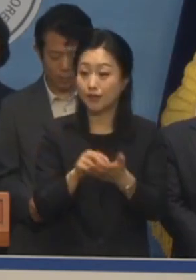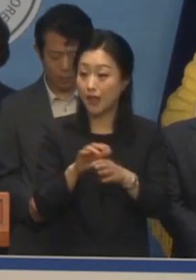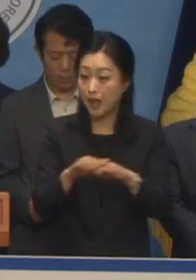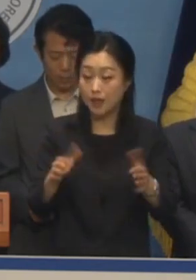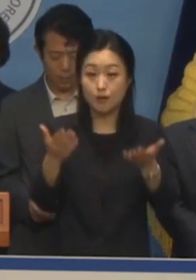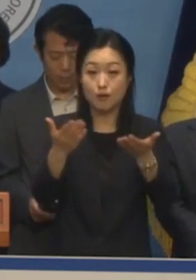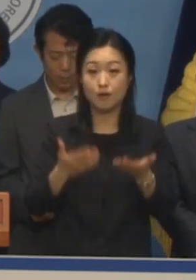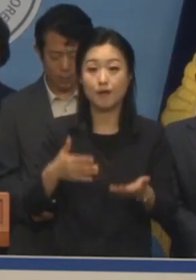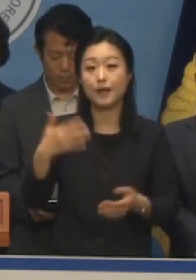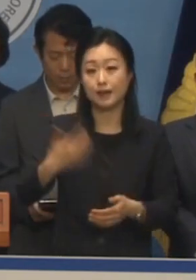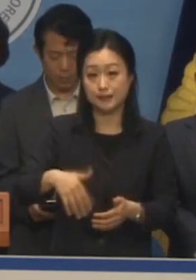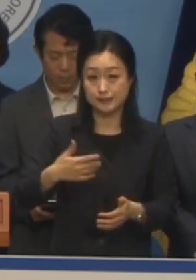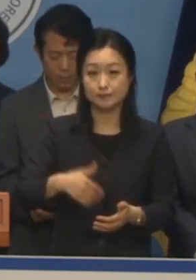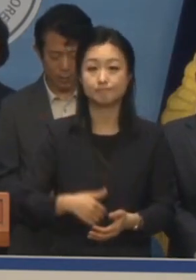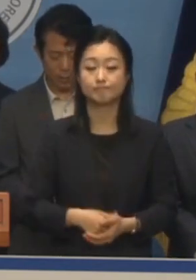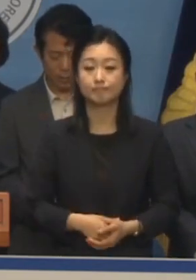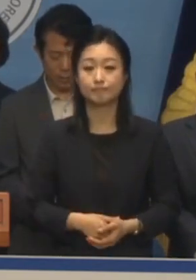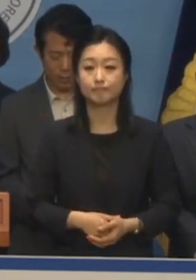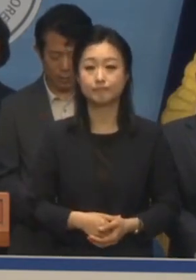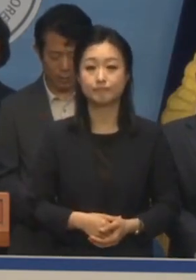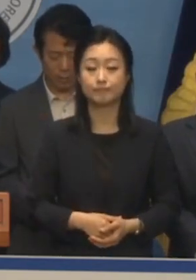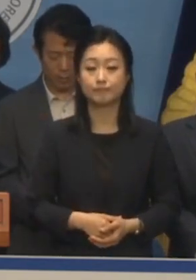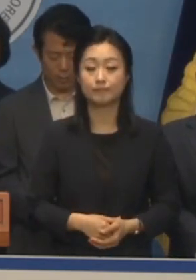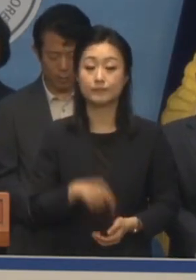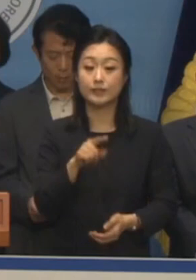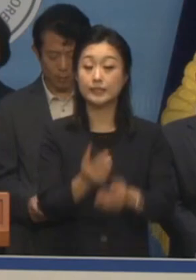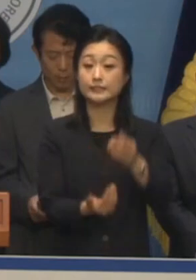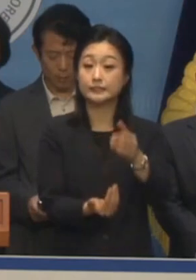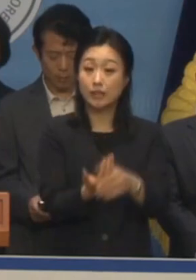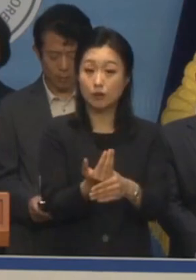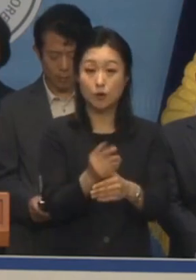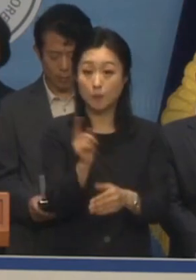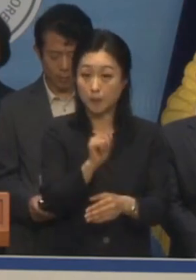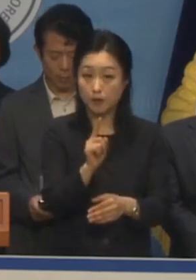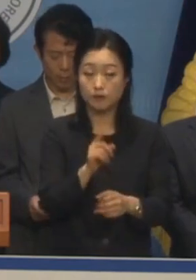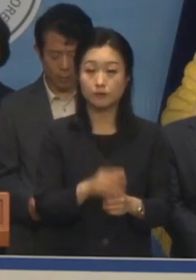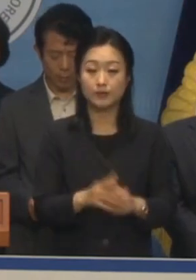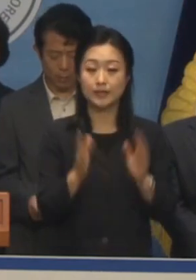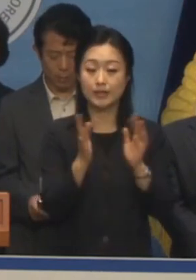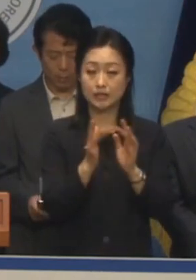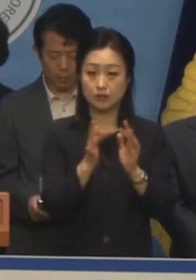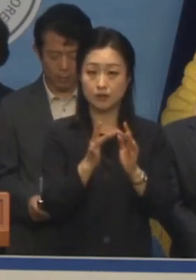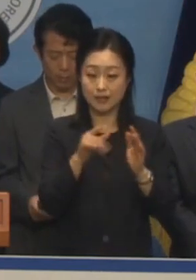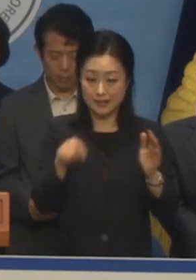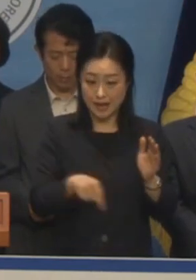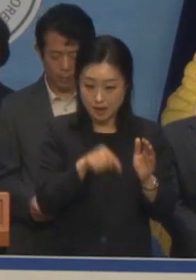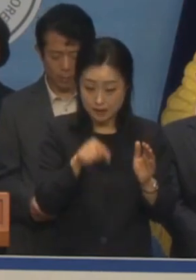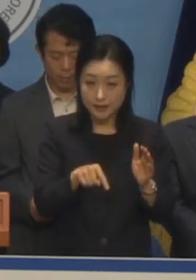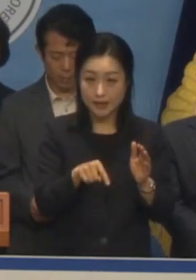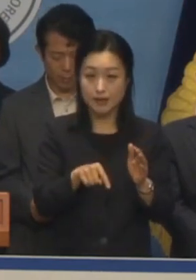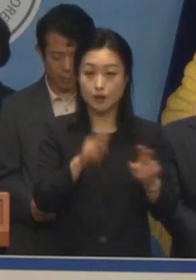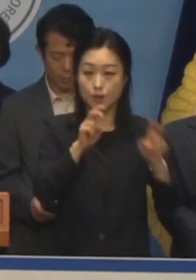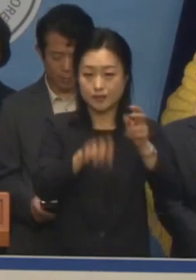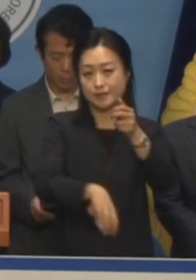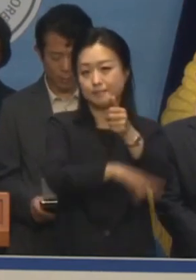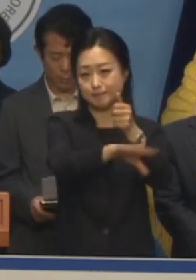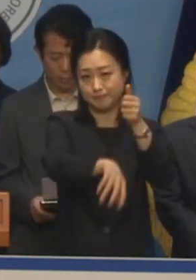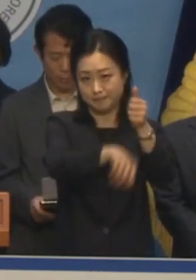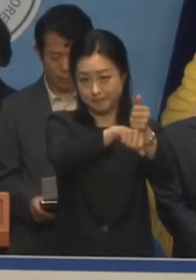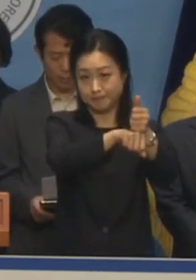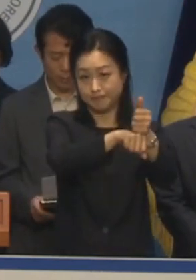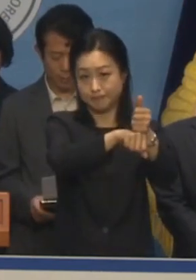대책을 내놓지 않고 있습니다. TMF 사태는 근본적으로는 온라인 플랫폼 시장의 독과점과